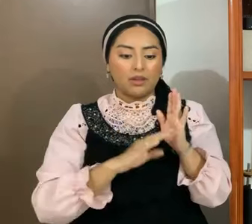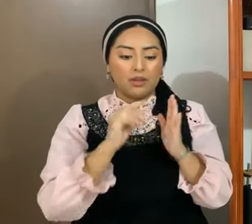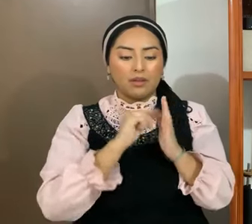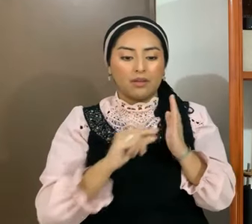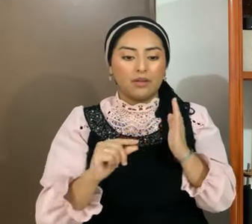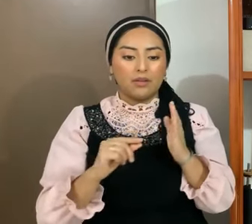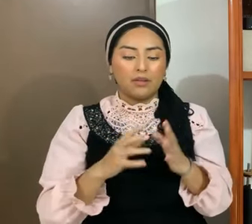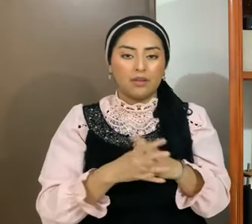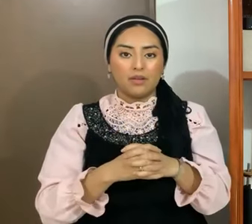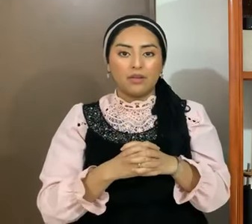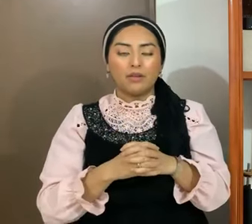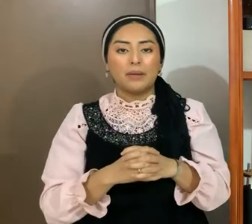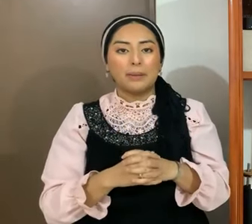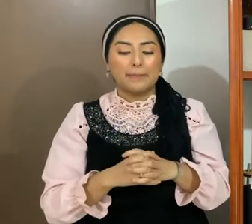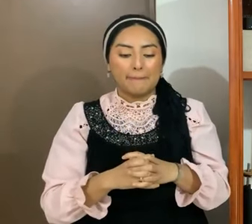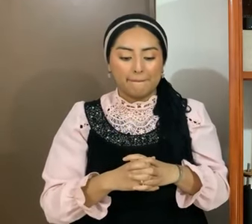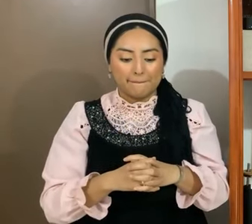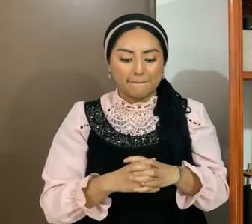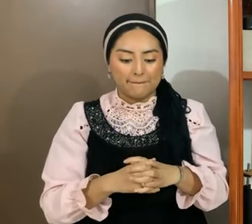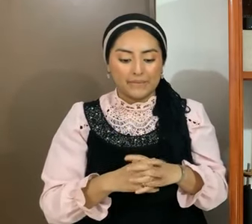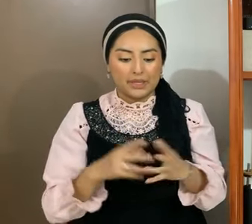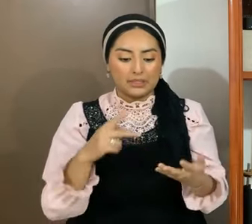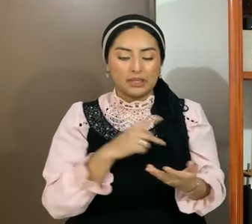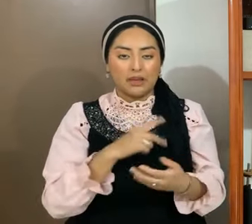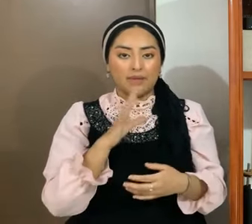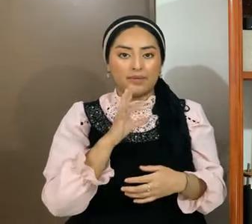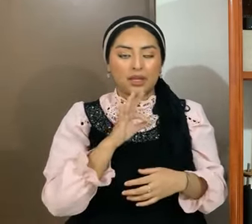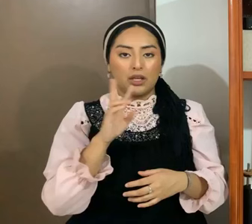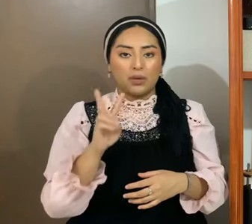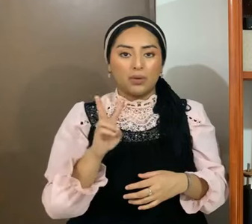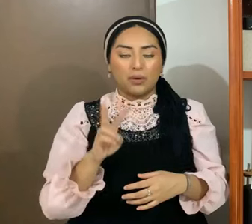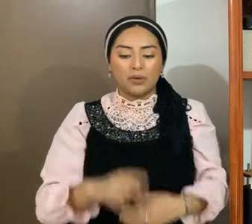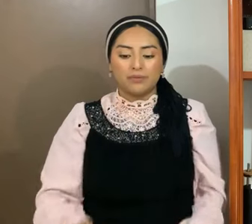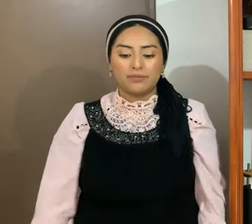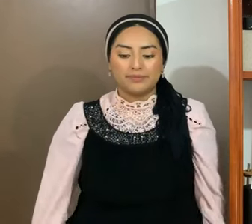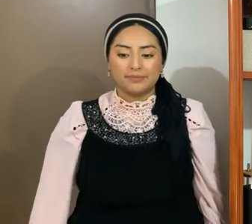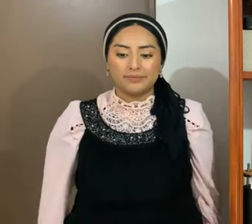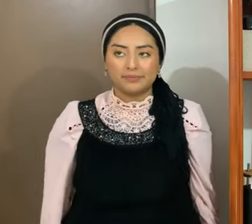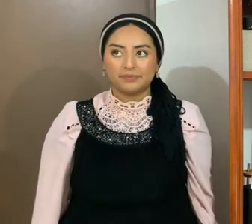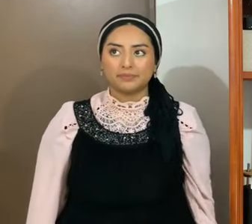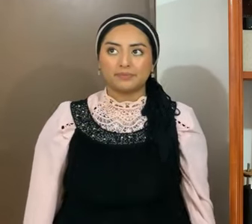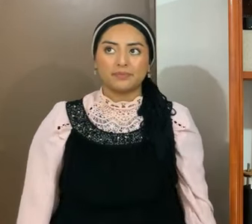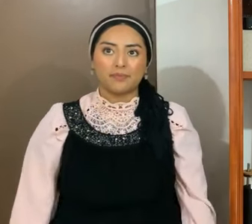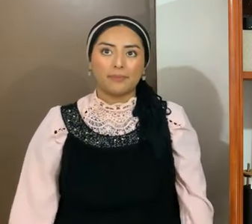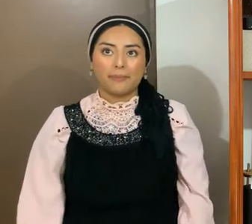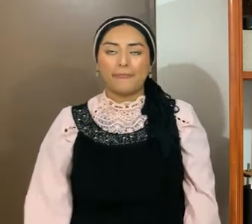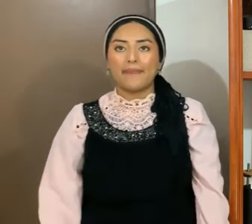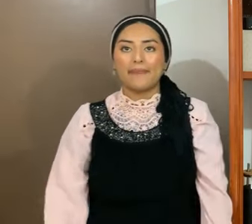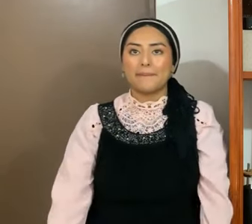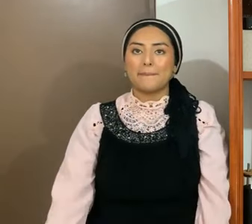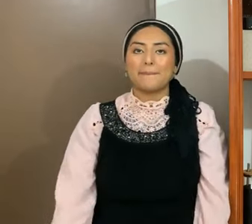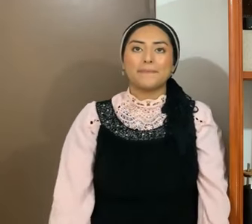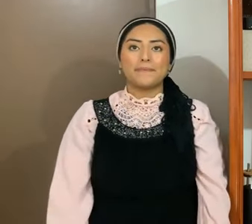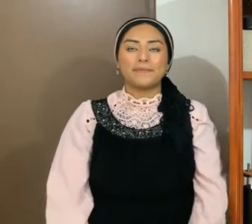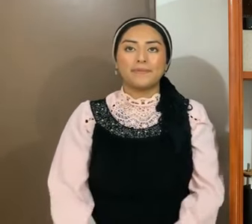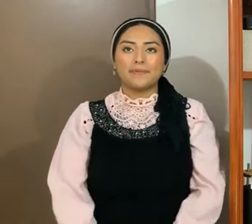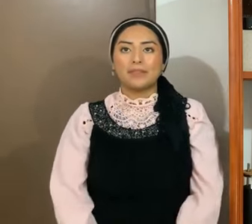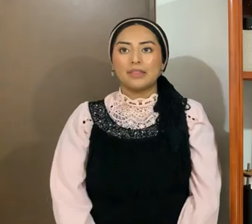terminar esta administración con esta cita. Vamos al Salmo 92. Salmo 92, aleluya.